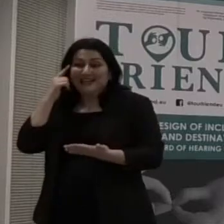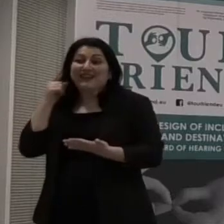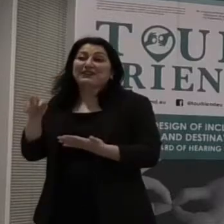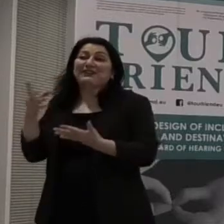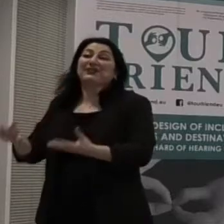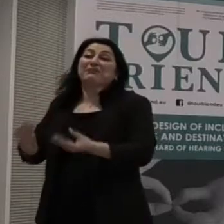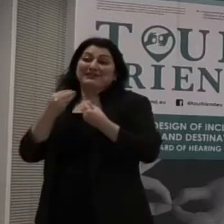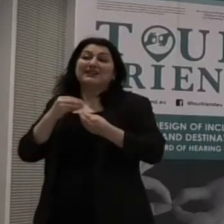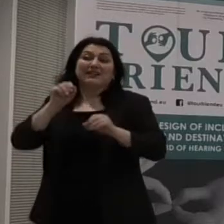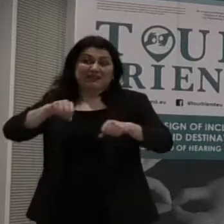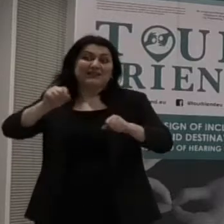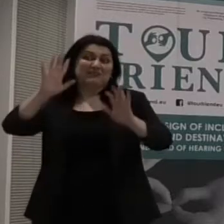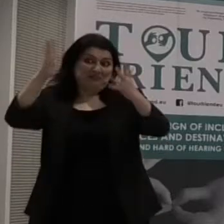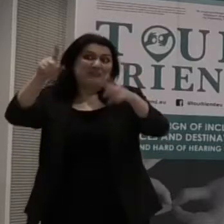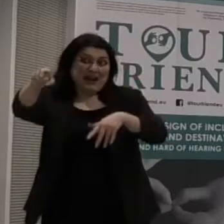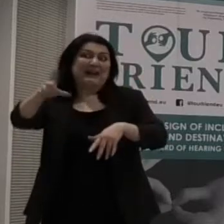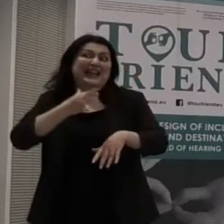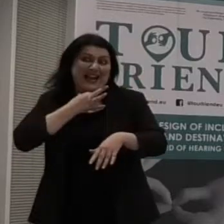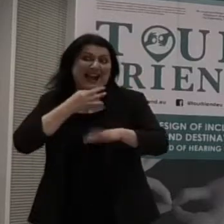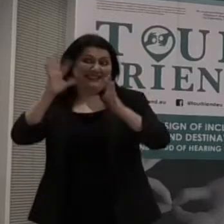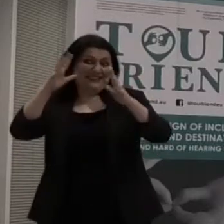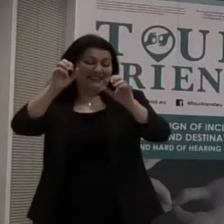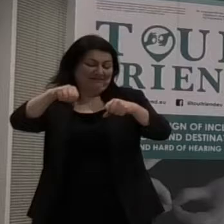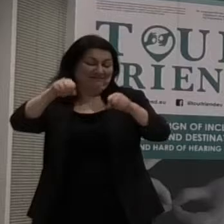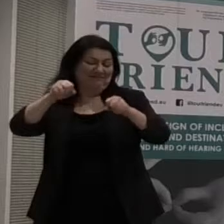δύναμη. Ναι, εδώ είναι το πρώτο πραγματικά.